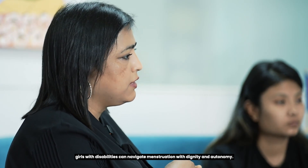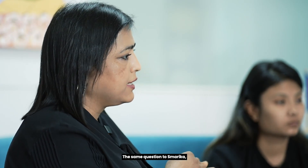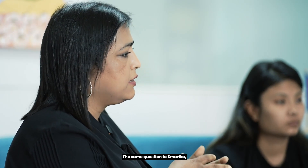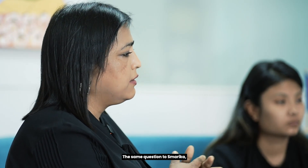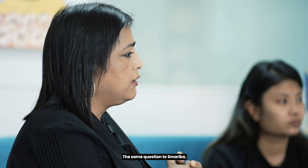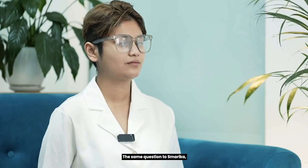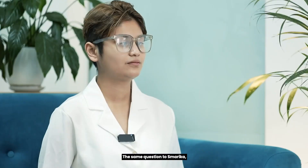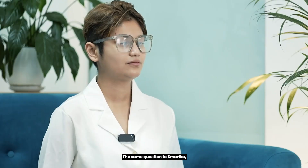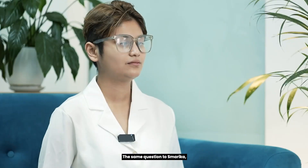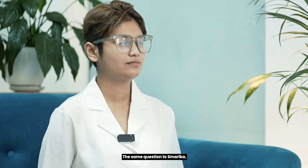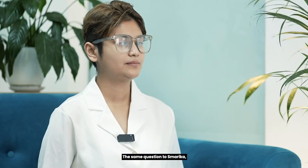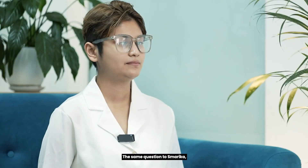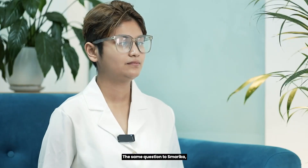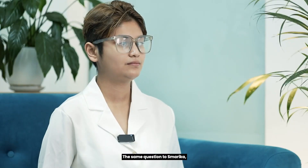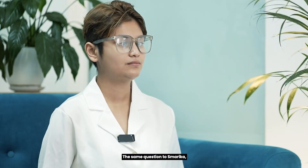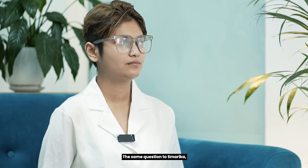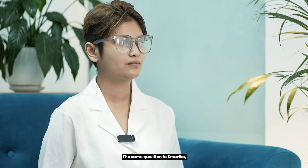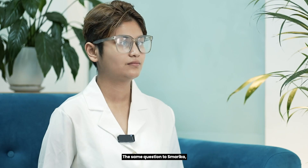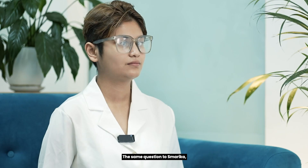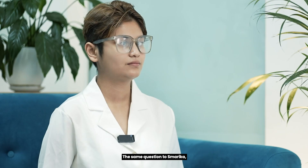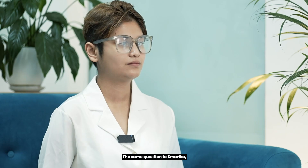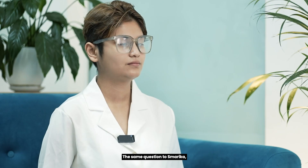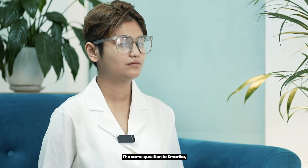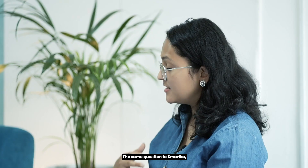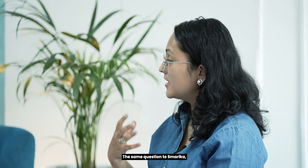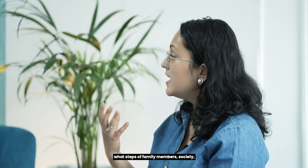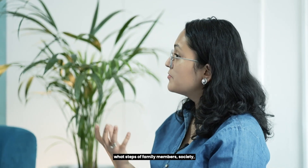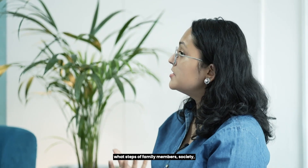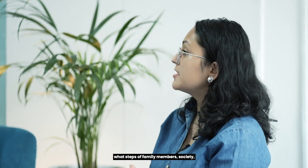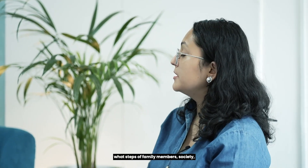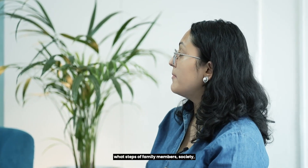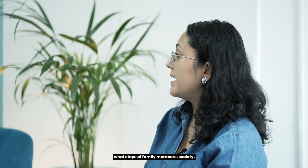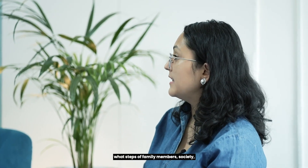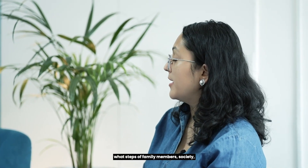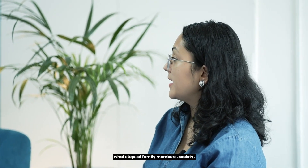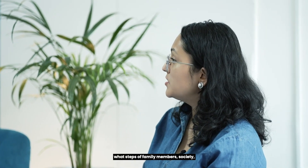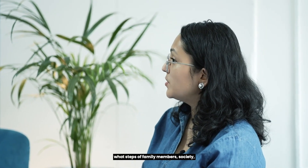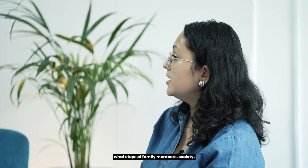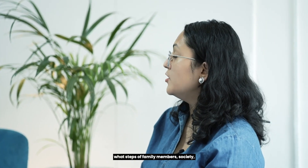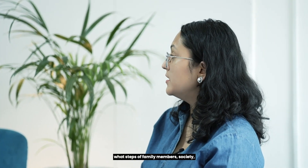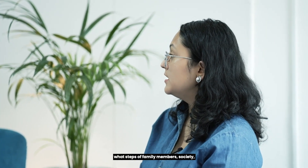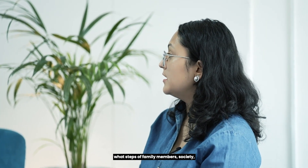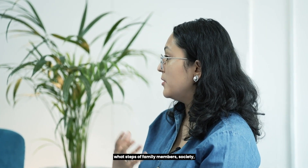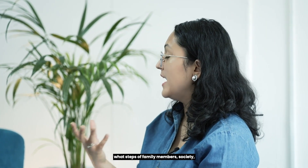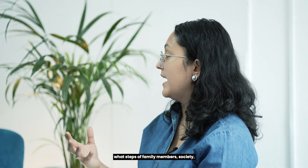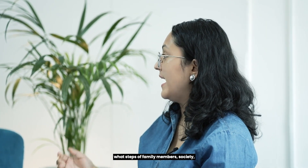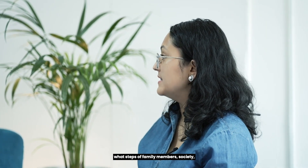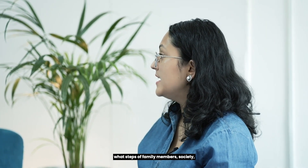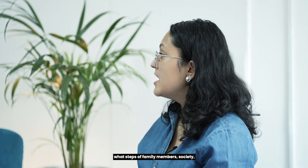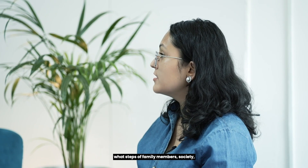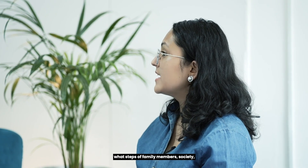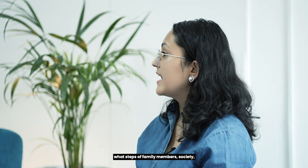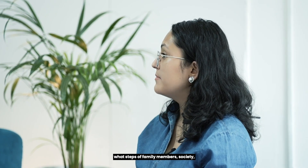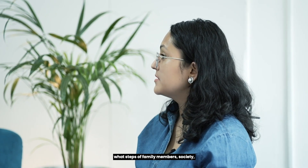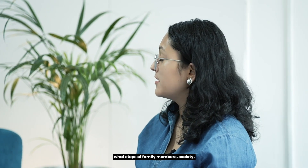हुन्छ। यही प्रश्न नै स्मारिकाजीलाई पनि एक कुराहरू नदोहोरिने गरे, जस्तै दृष्टि सम्बन्धी अपाङ्गता भएका किशोरी युवती महिलाका लागि